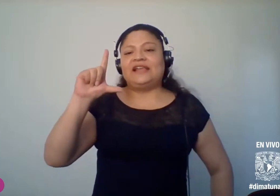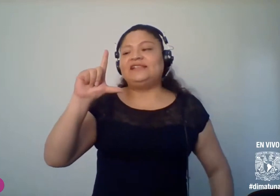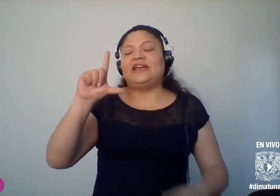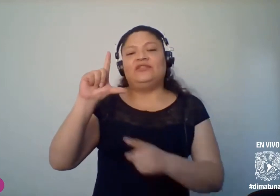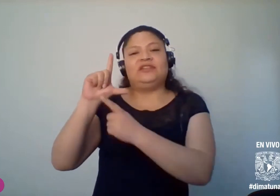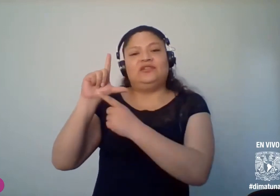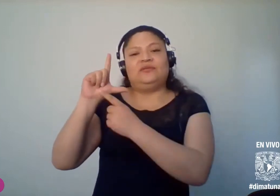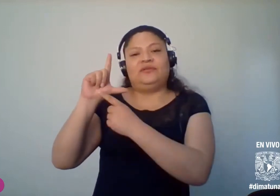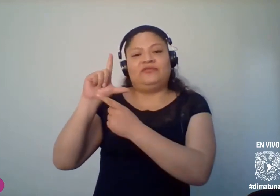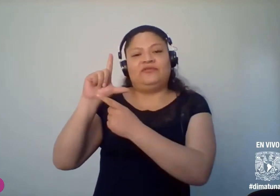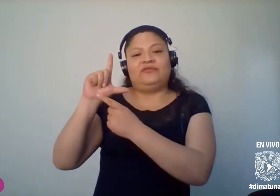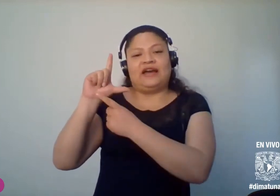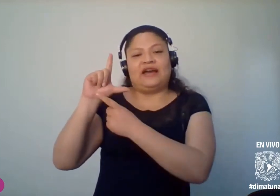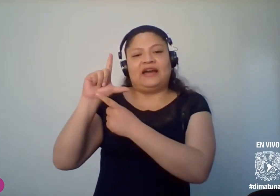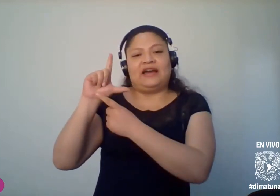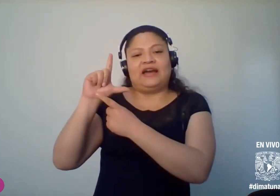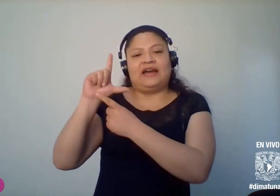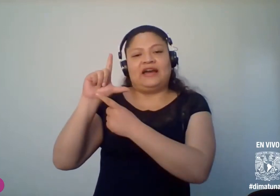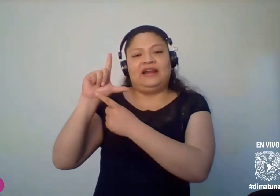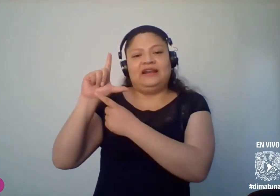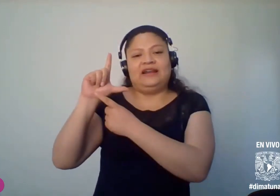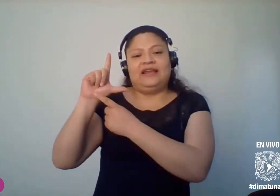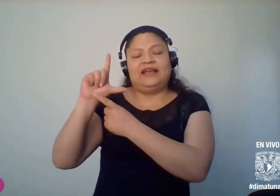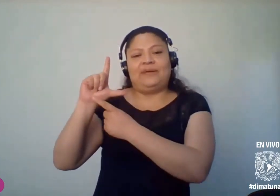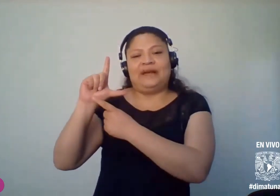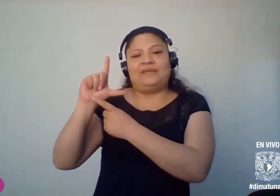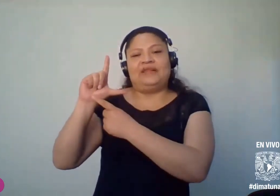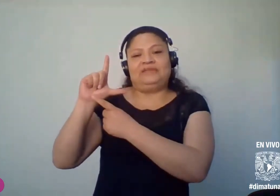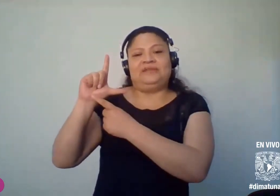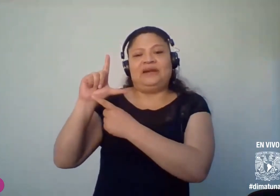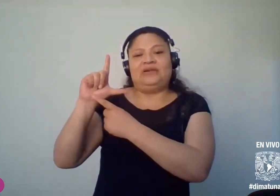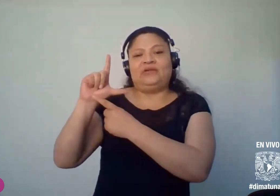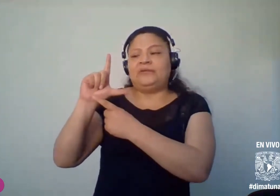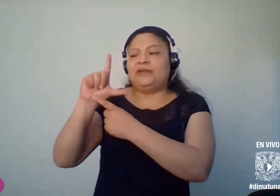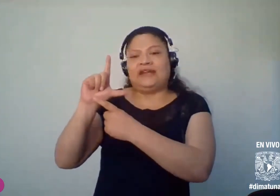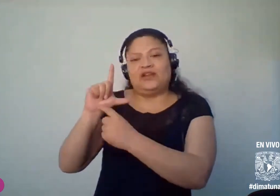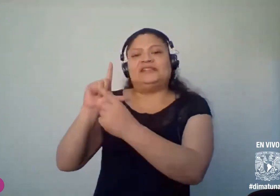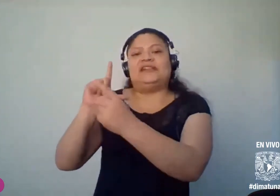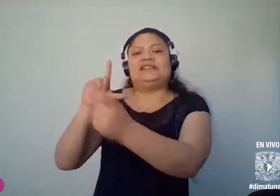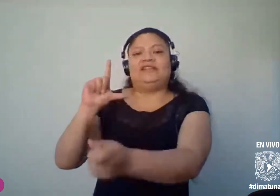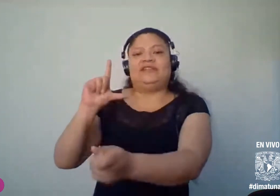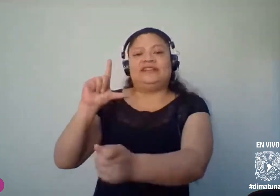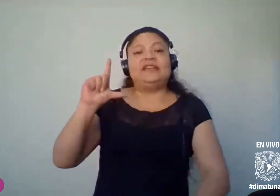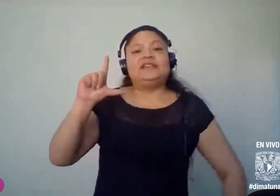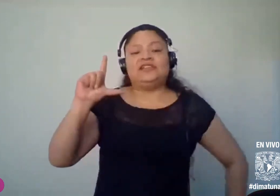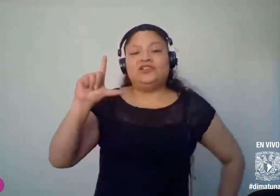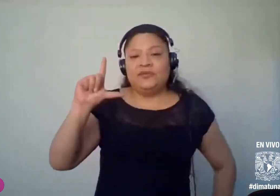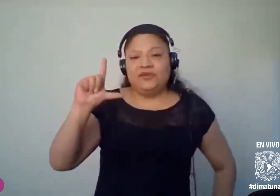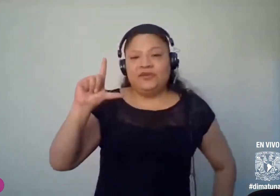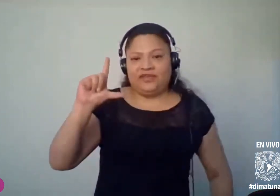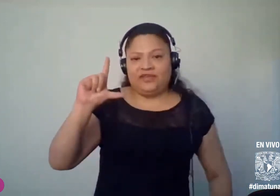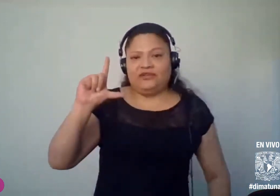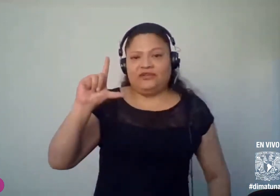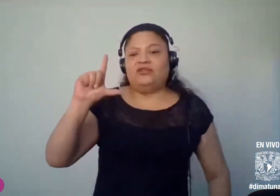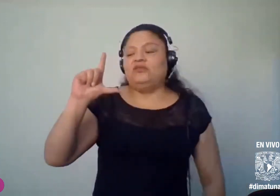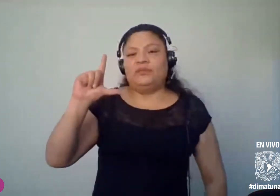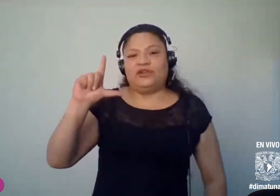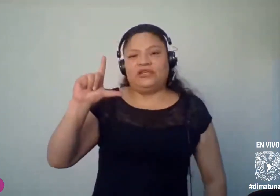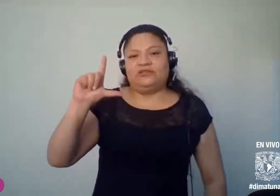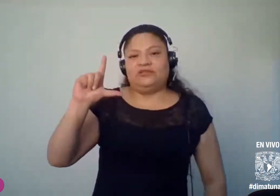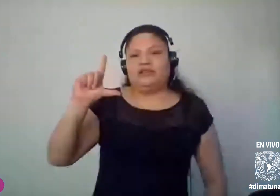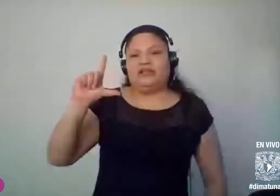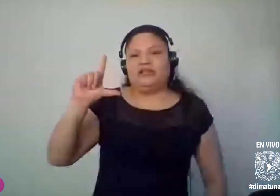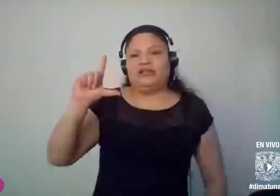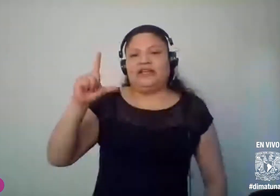orientación. La orientación es hacia dónde yo voy a enfocar la palma de mi mano. En este caso es hacia el frente. Si yo modifico